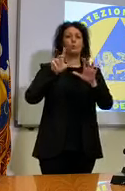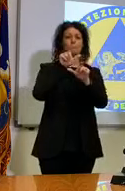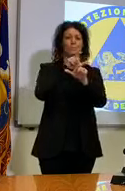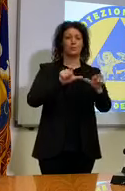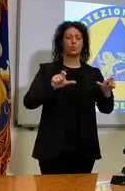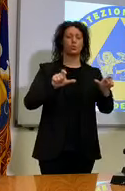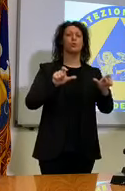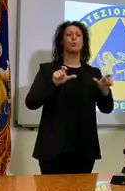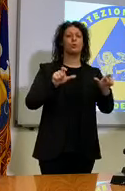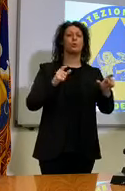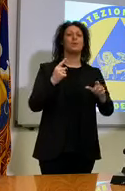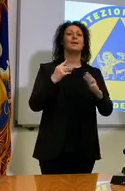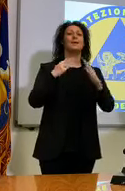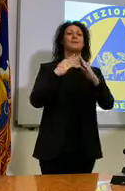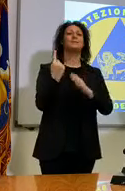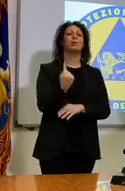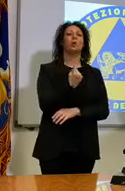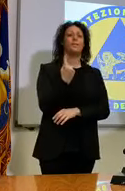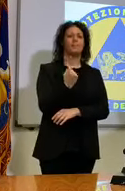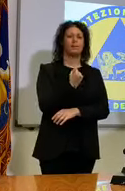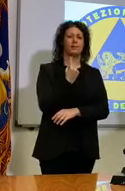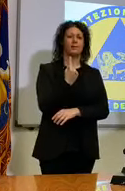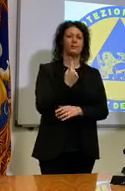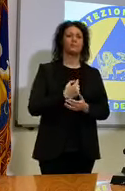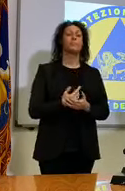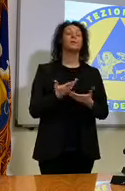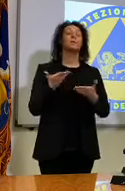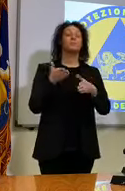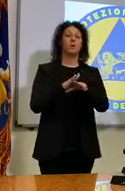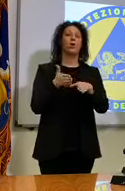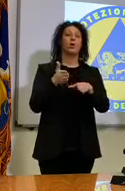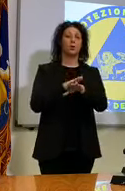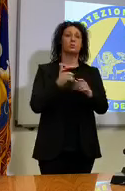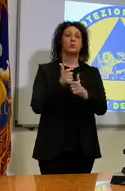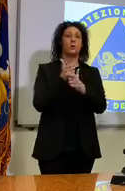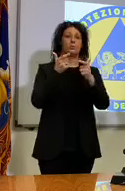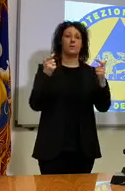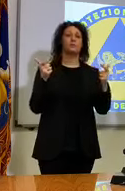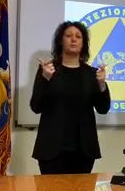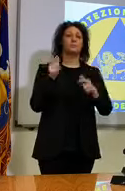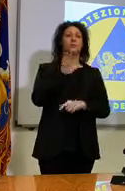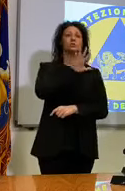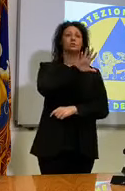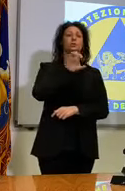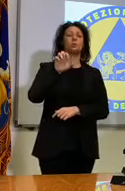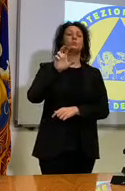20.278 persone in isolamento, i morti crescono, sono 503.